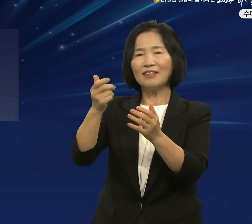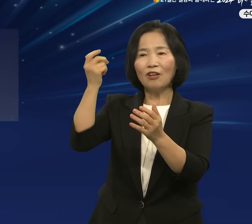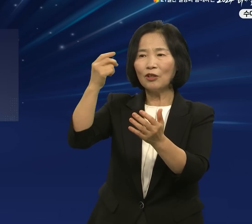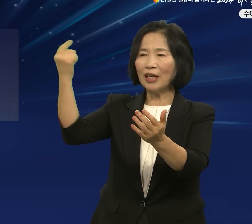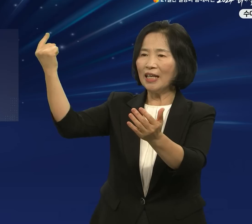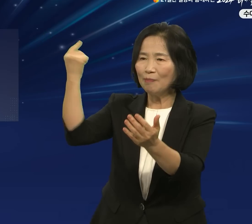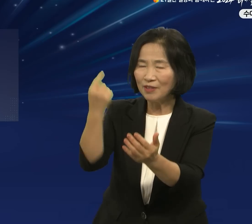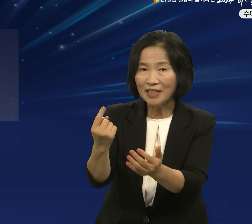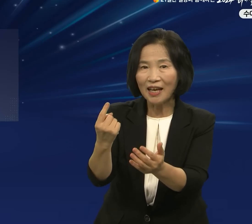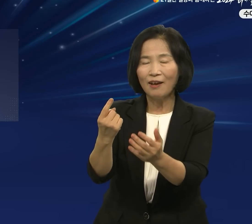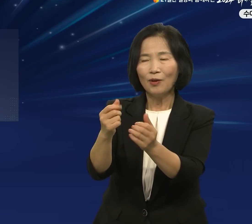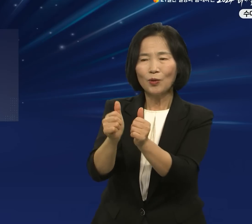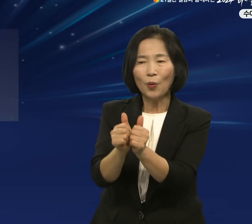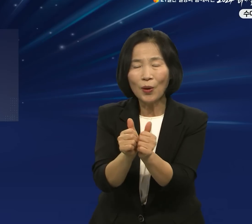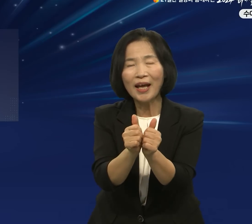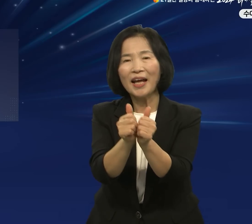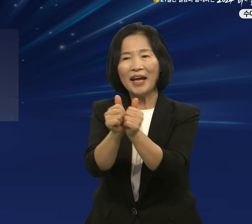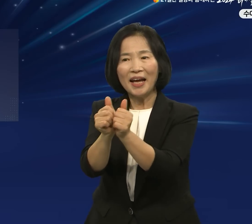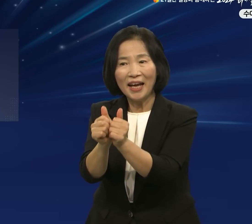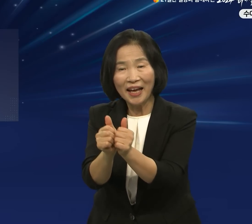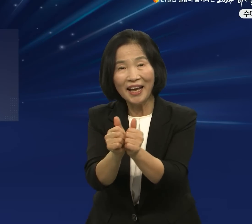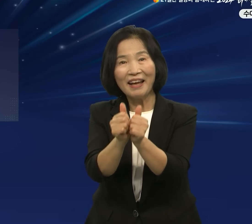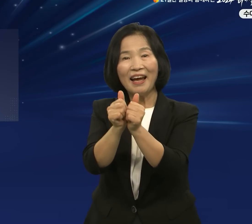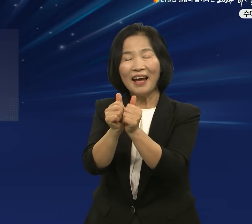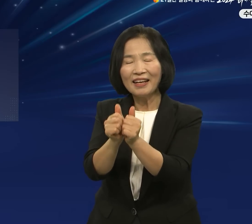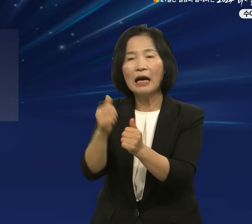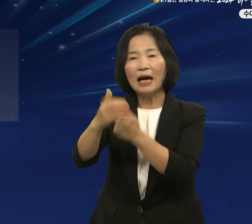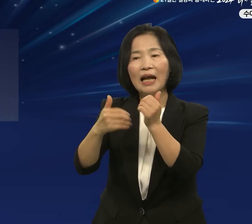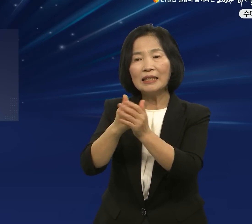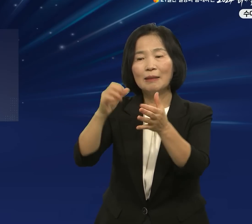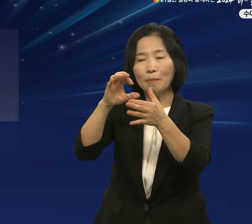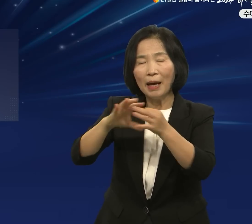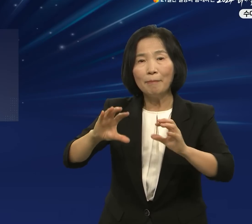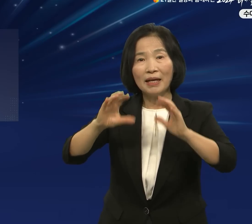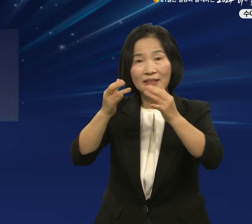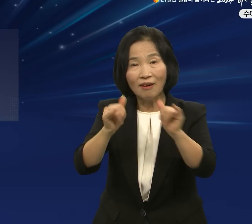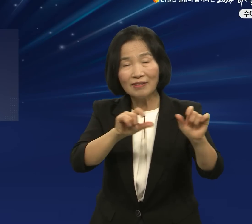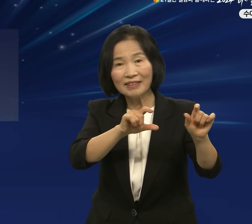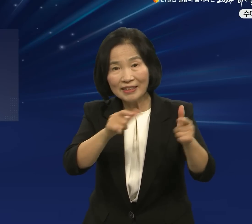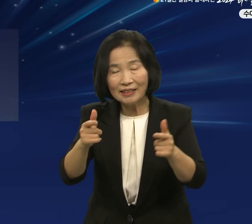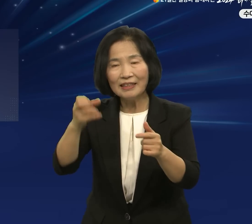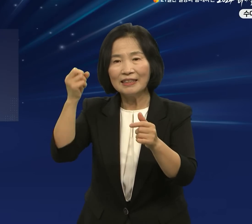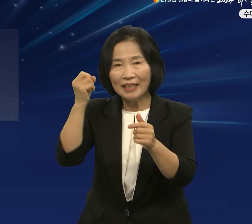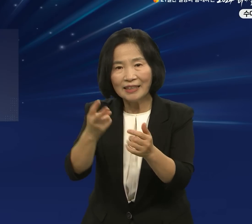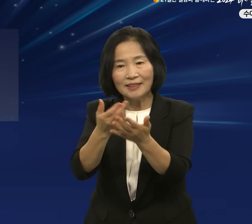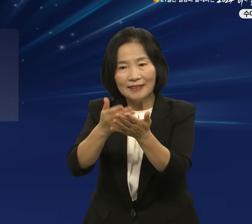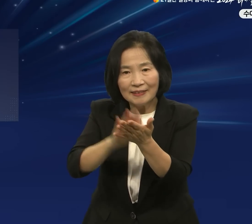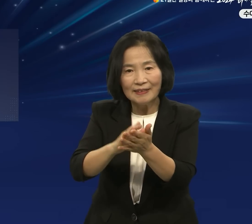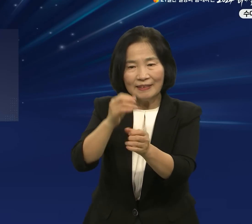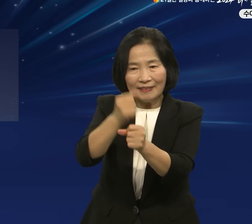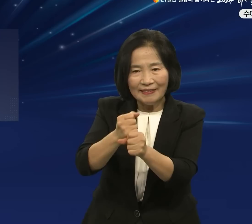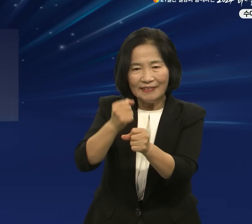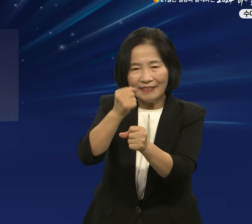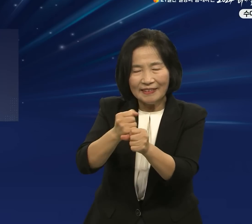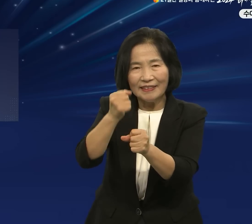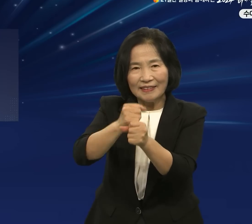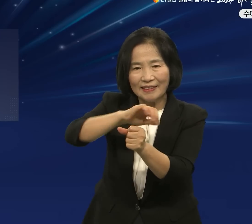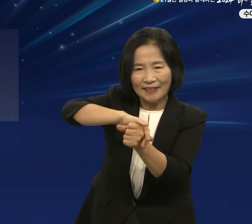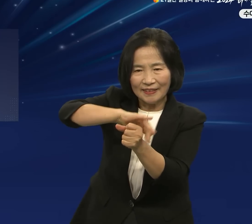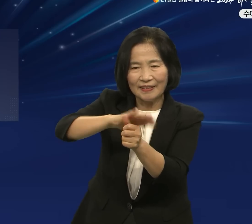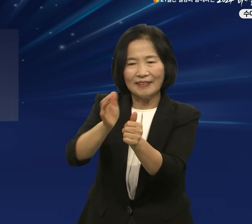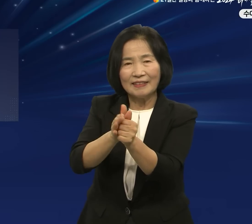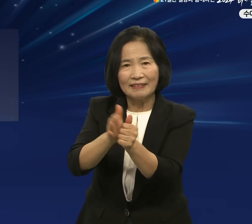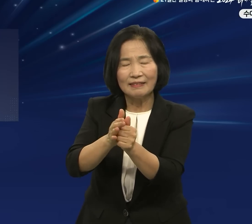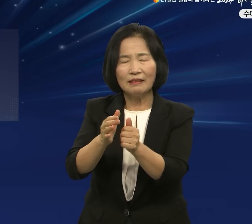임재와 동행으로 그의 백성을 빚고 오셨습니다. 허물어지고